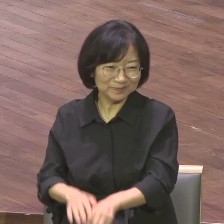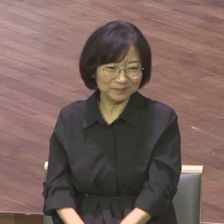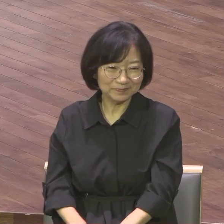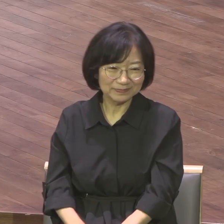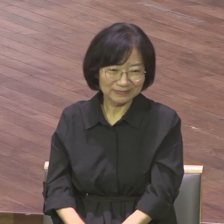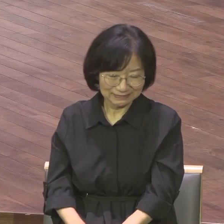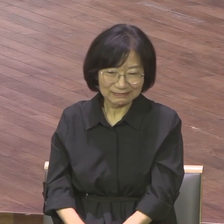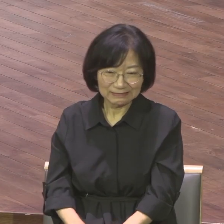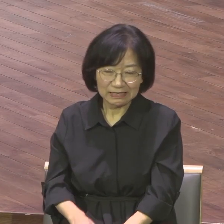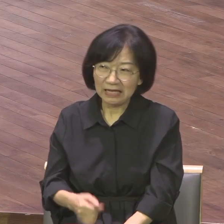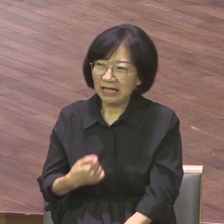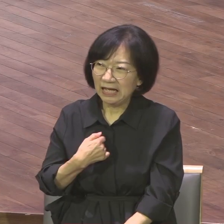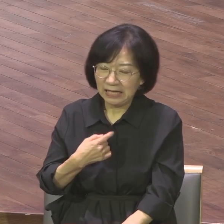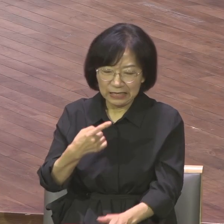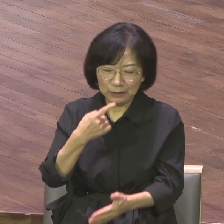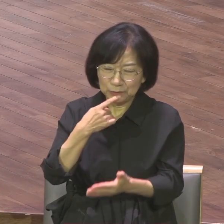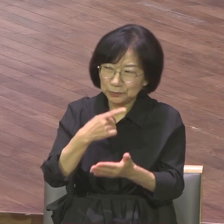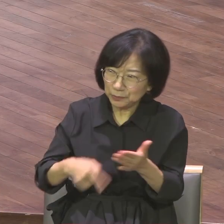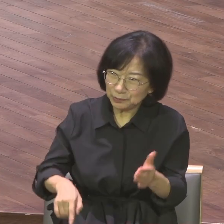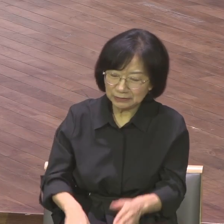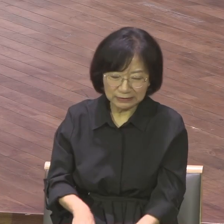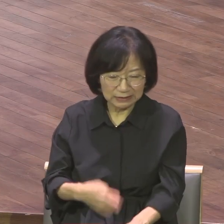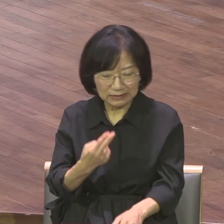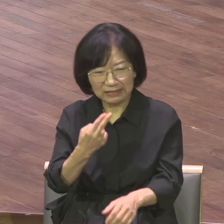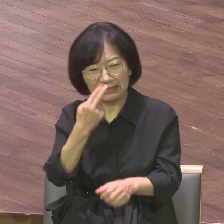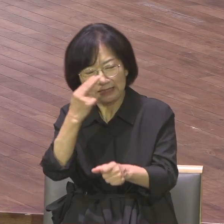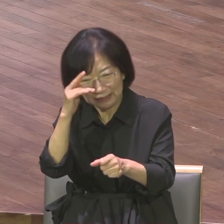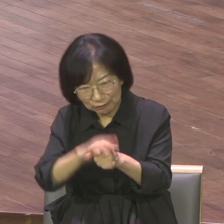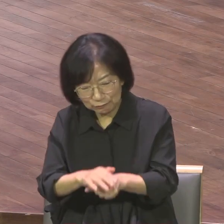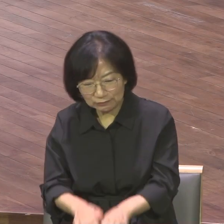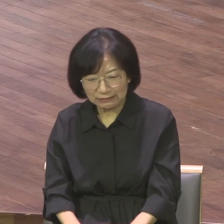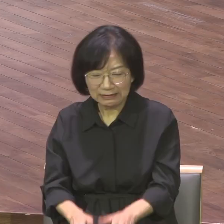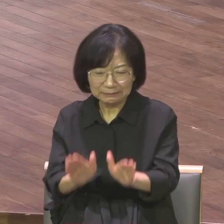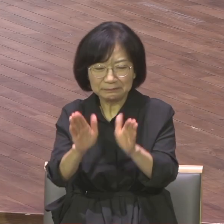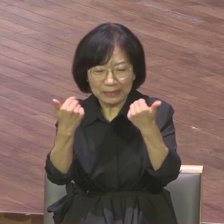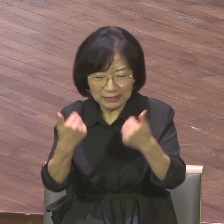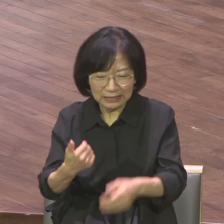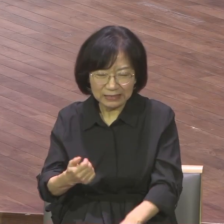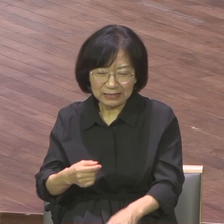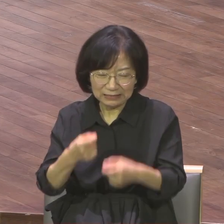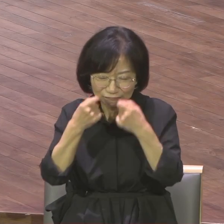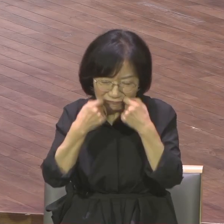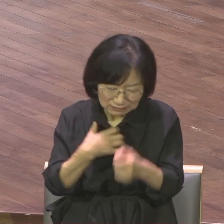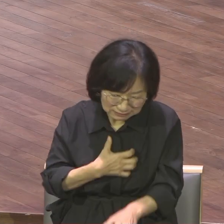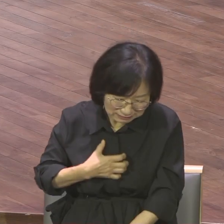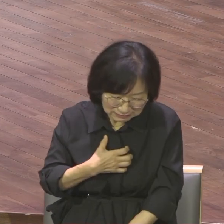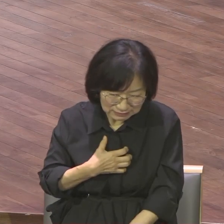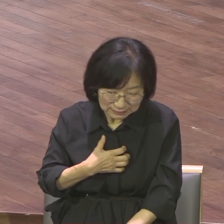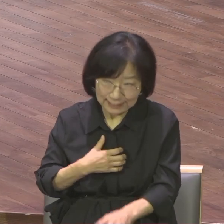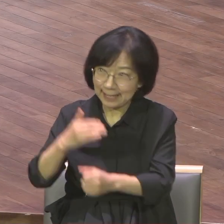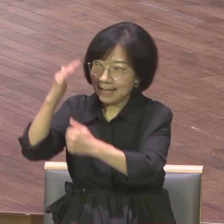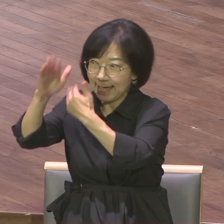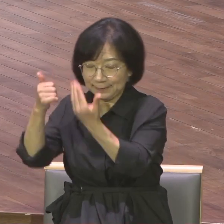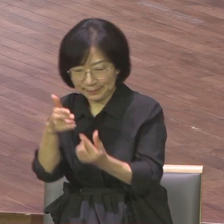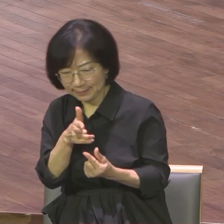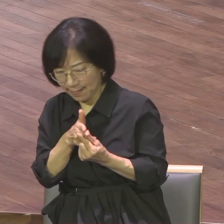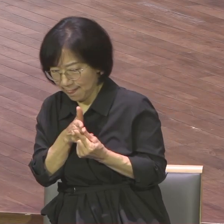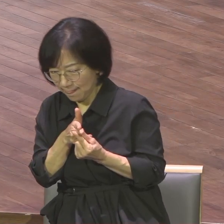당하게 하고, 좀 손해보게 만들면서 하나님께서 테스트하지. 내가 너 어떻게 하는가 내가 보고